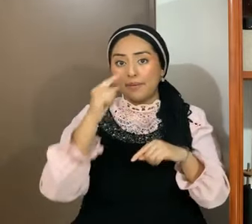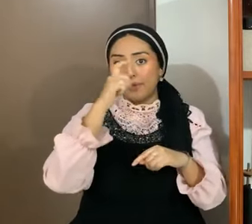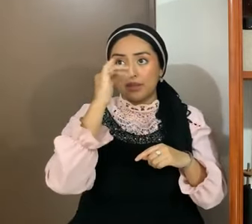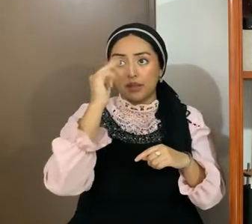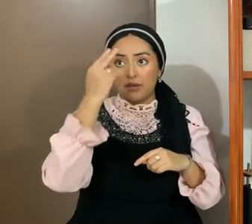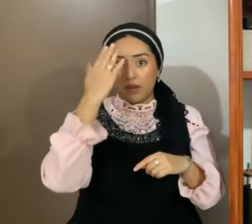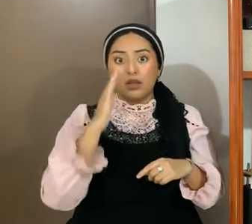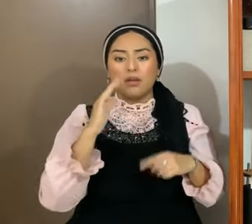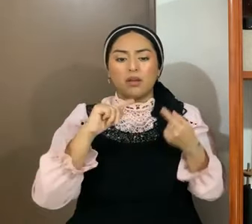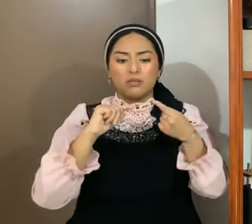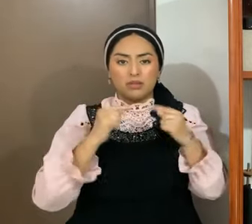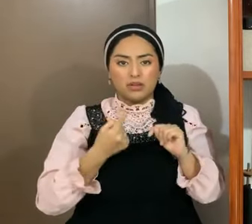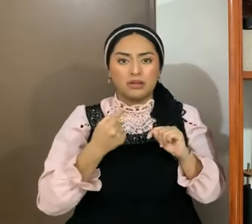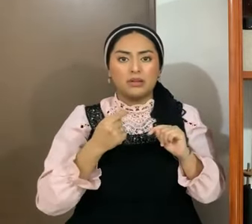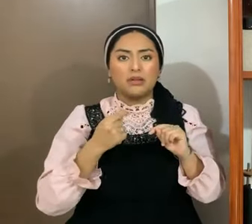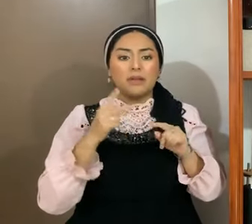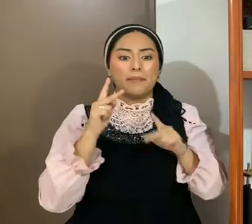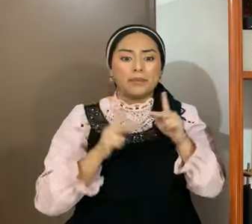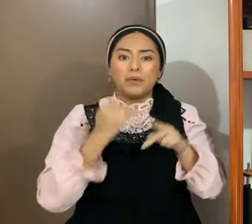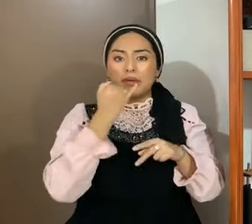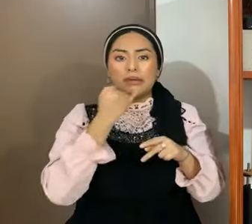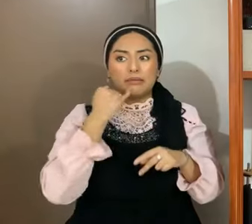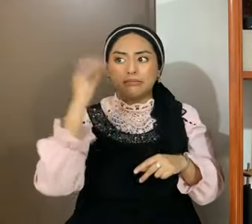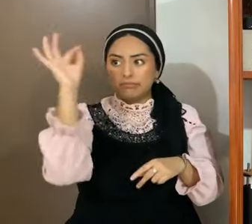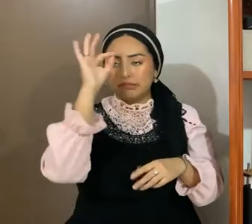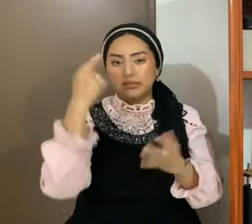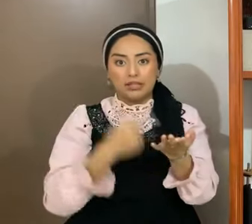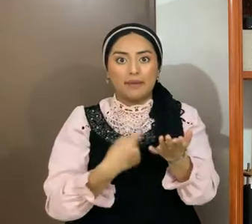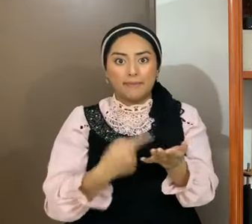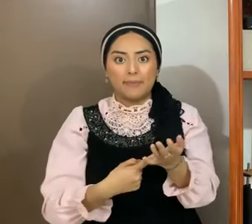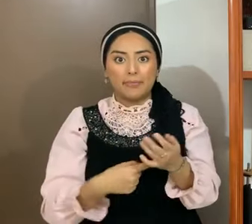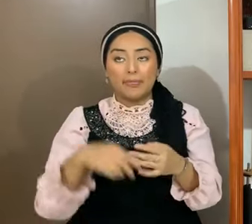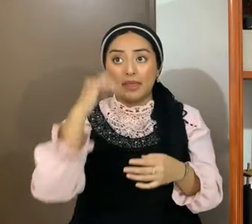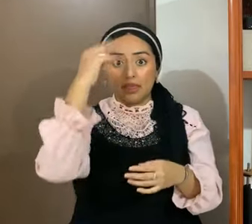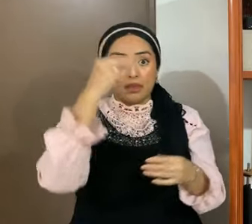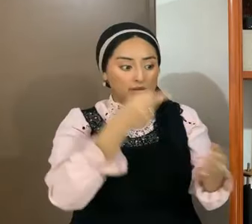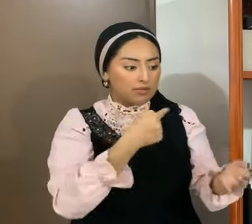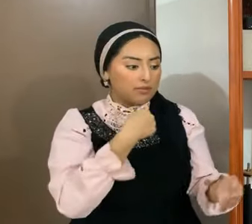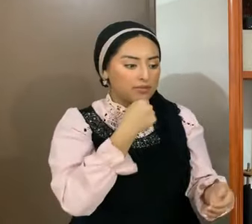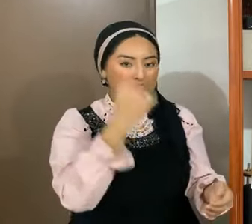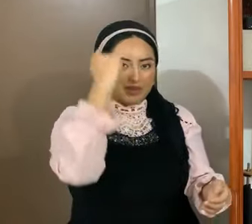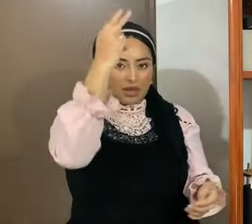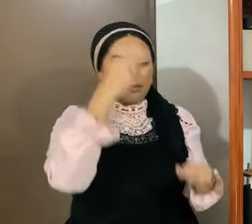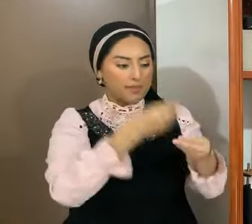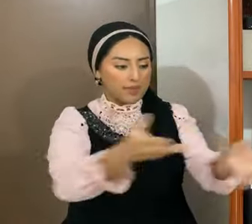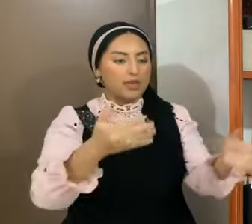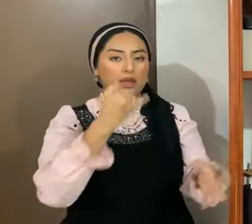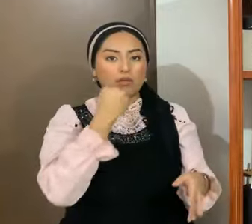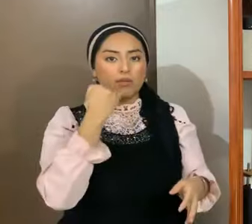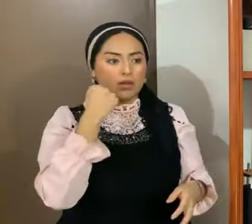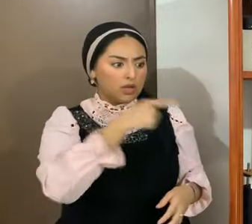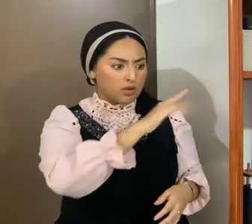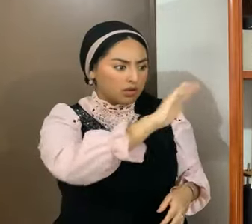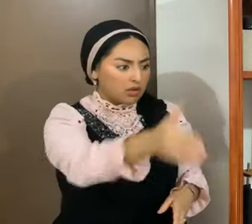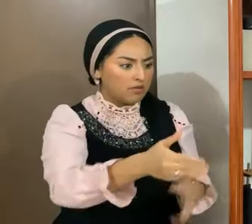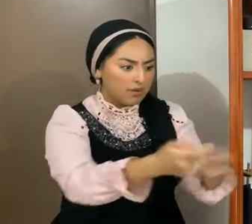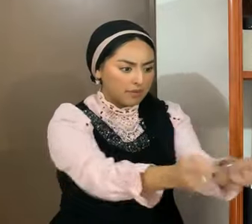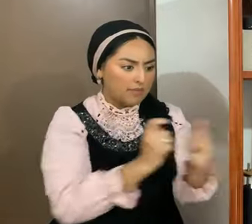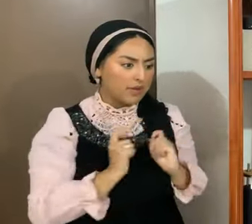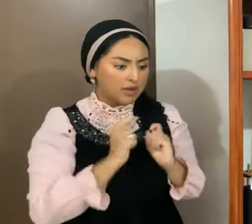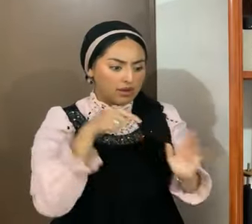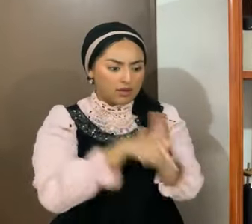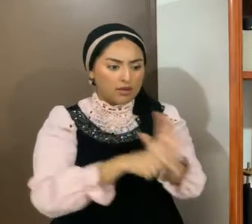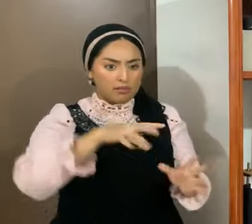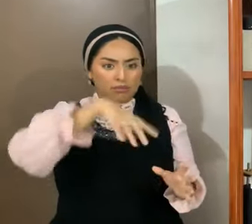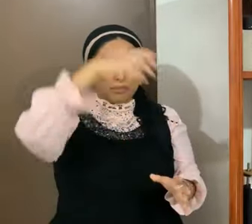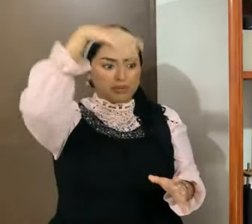se duele por la insensatez del pueblo. En donde dice, no me trajiste a mí los animales de tus holocaustos, o sea, nunca quisiste quemar